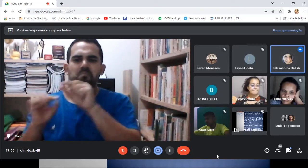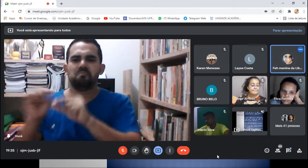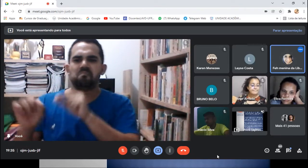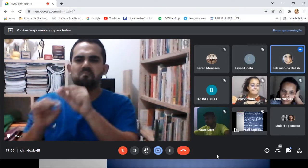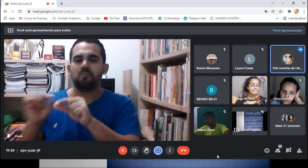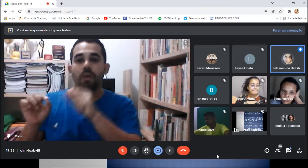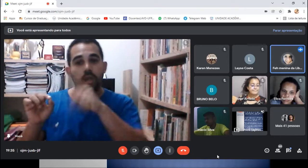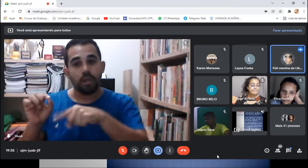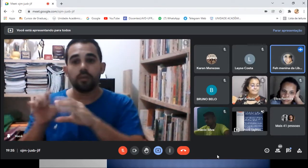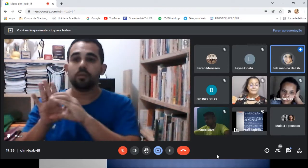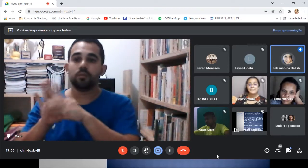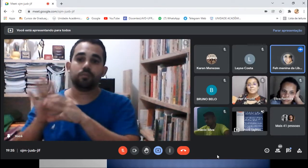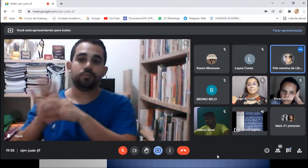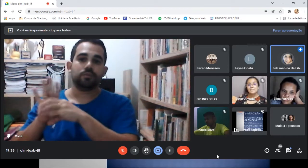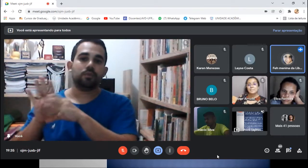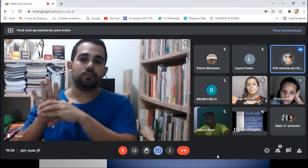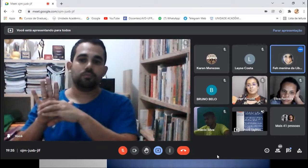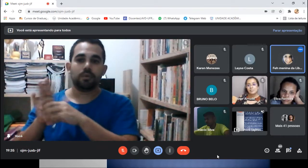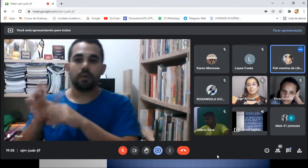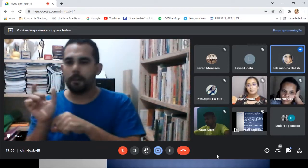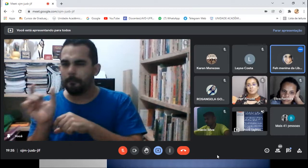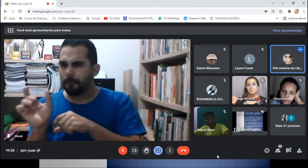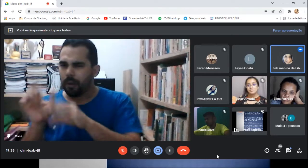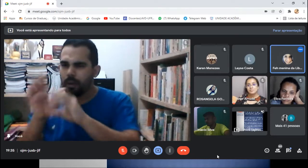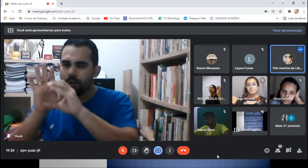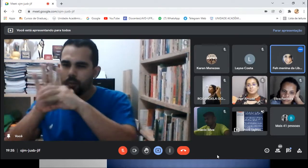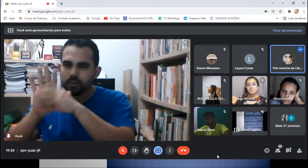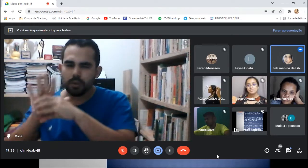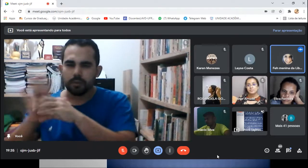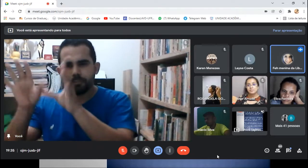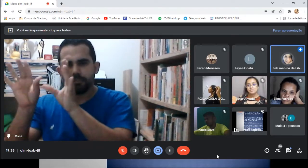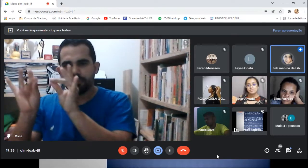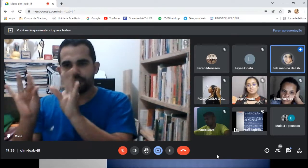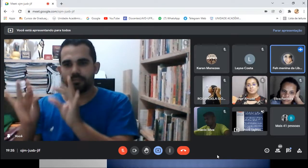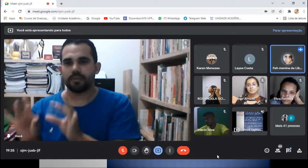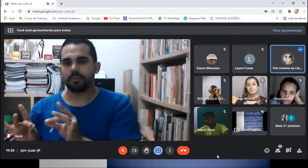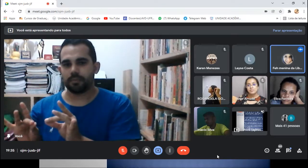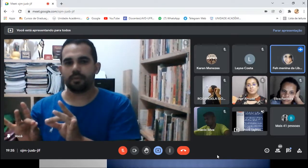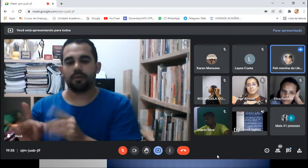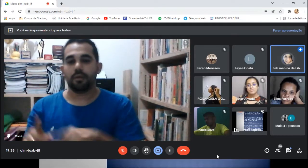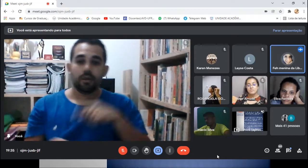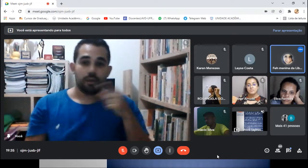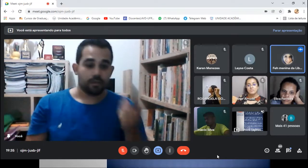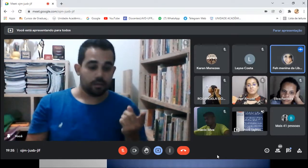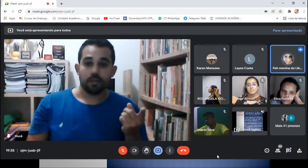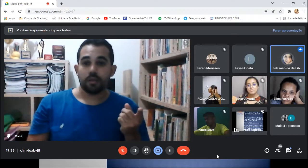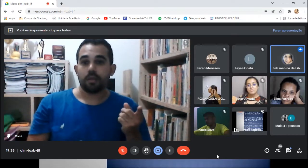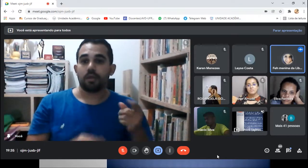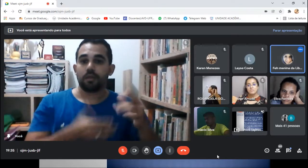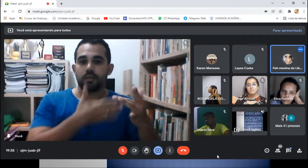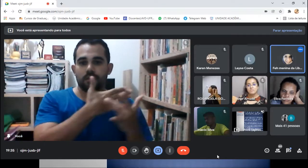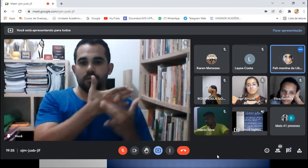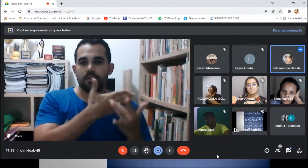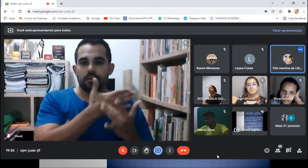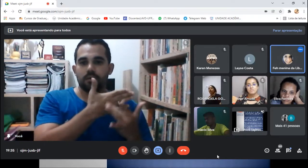que trata sobre o significado do conceito de cada signo. E